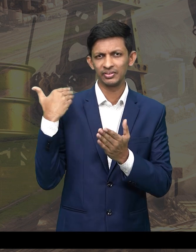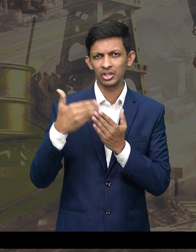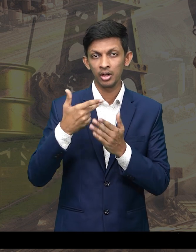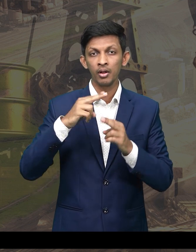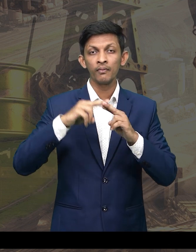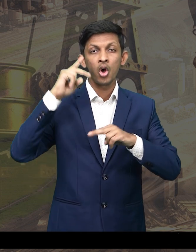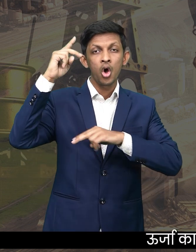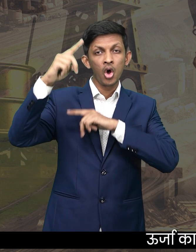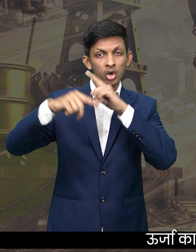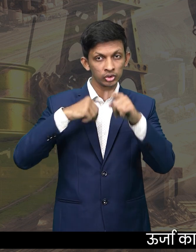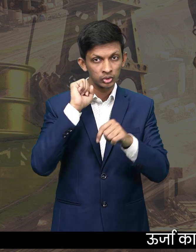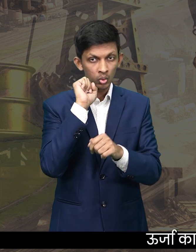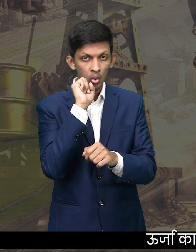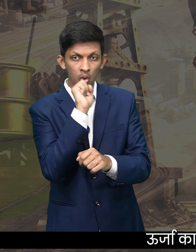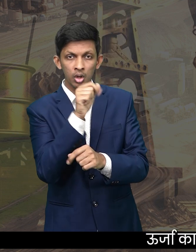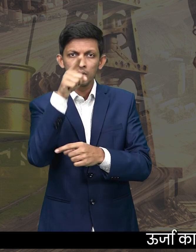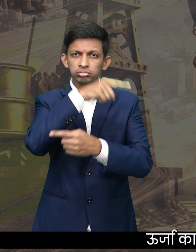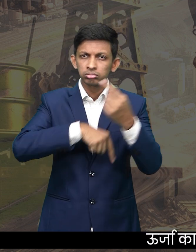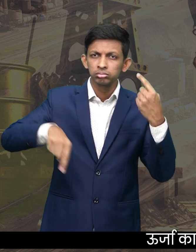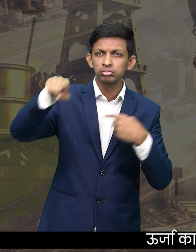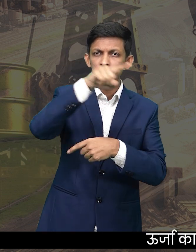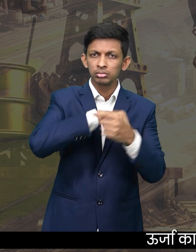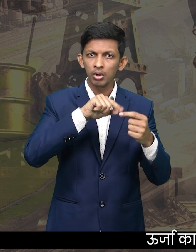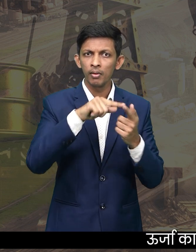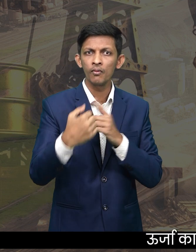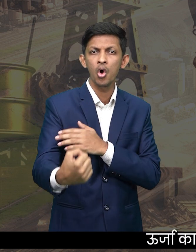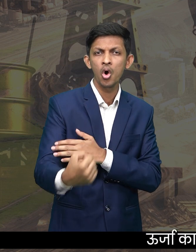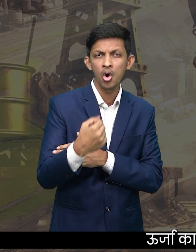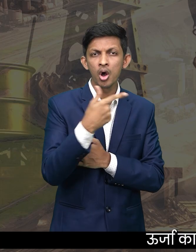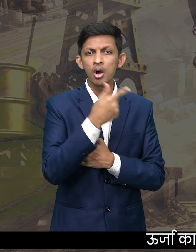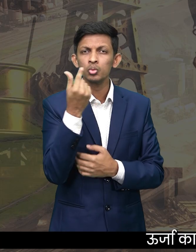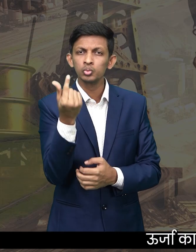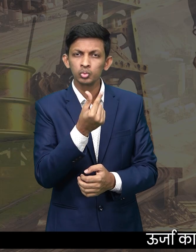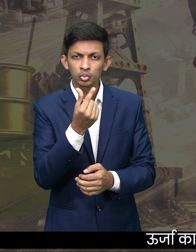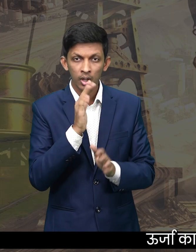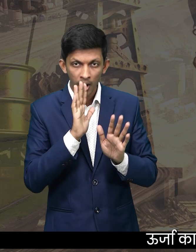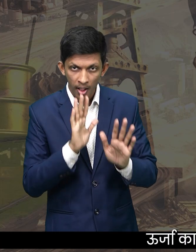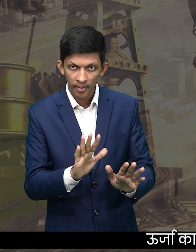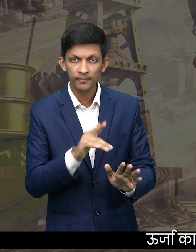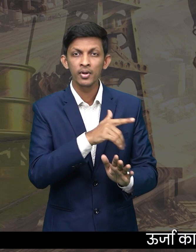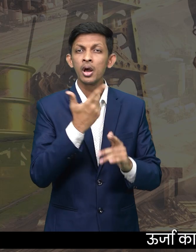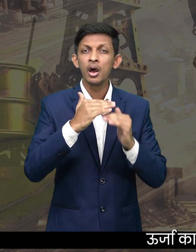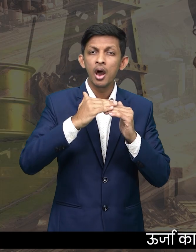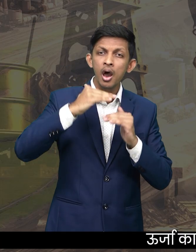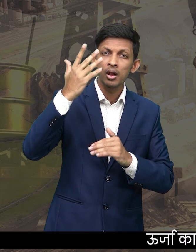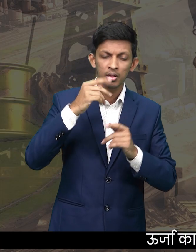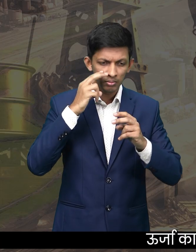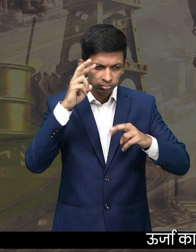औद्योगिक क्रांति के बाद से ऊर्जा का उपयोग बड़े पैमाने पर किया जा रहा है।